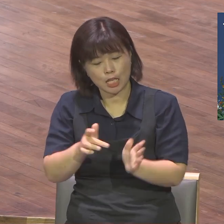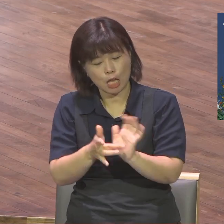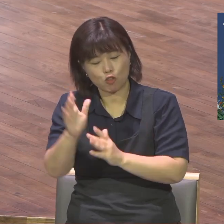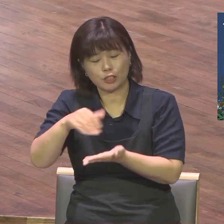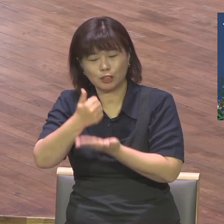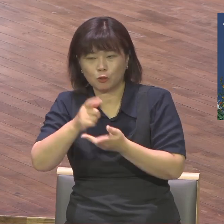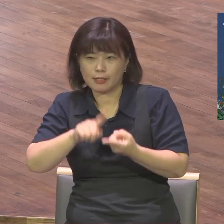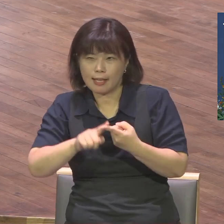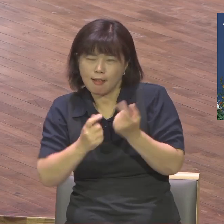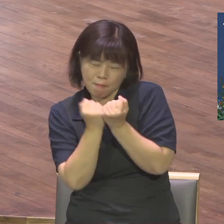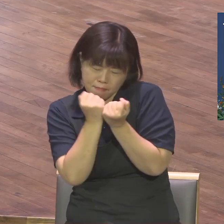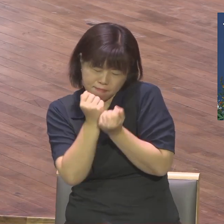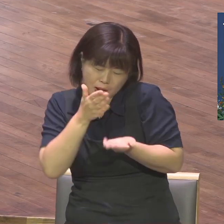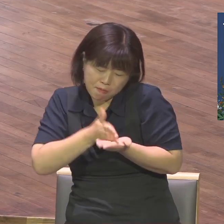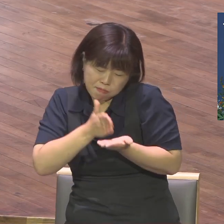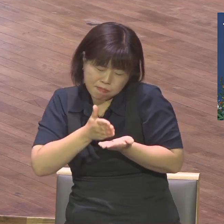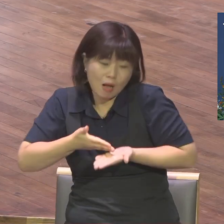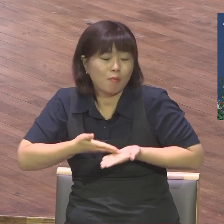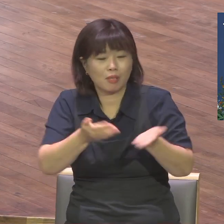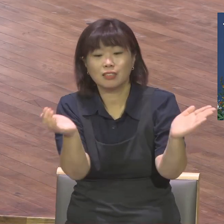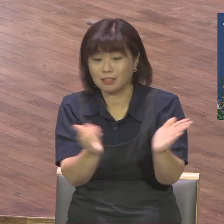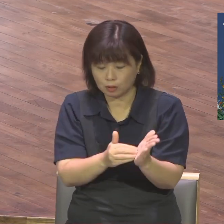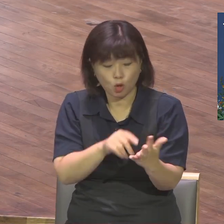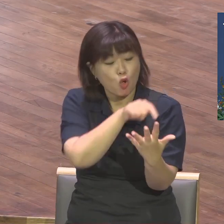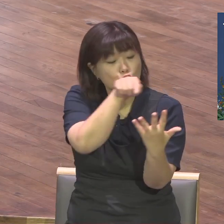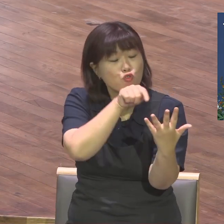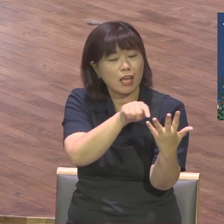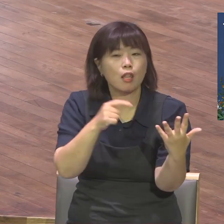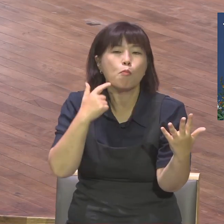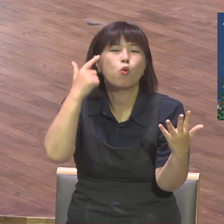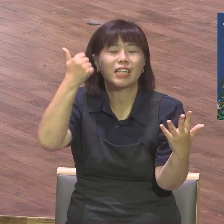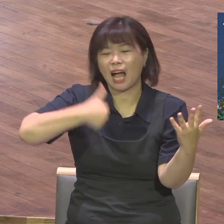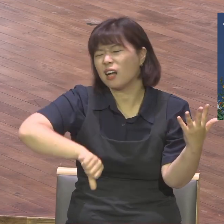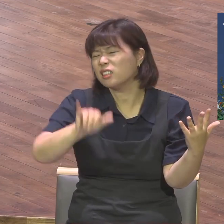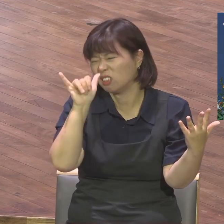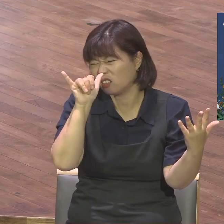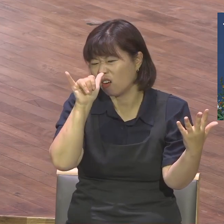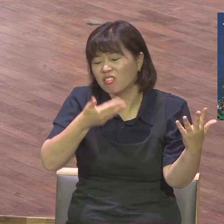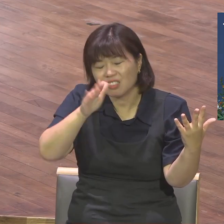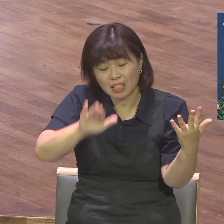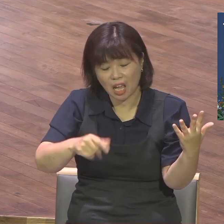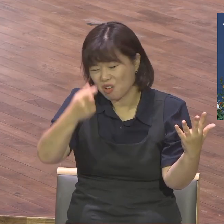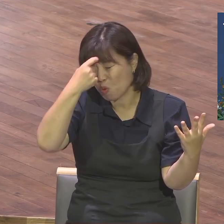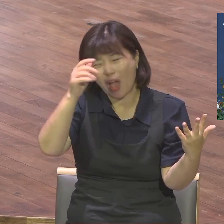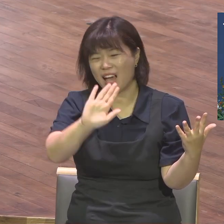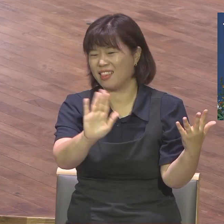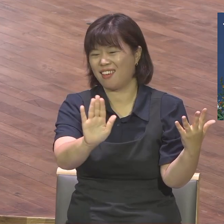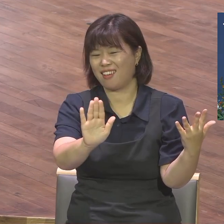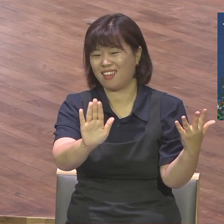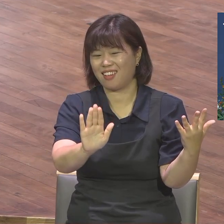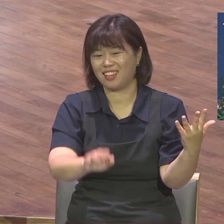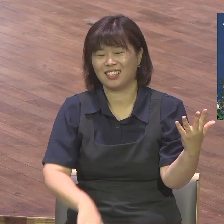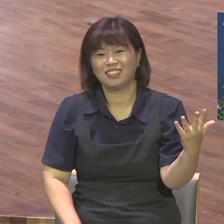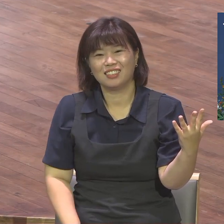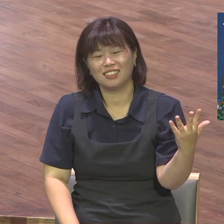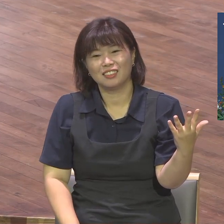다 모르니까 목사 아들 몰라요. 목사 아들이 있다는데 있는데 그러니까 무슨